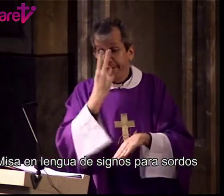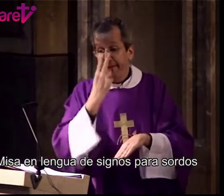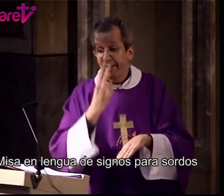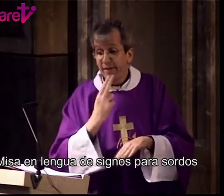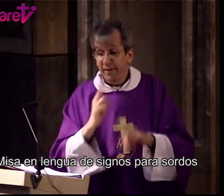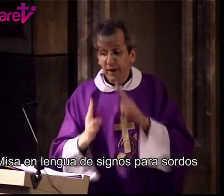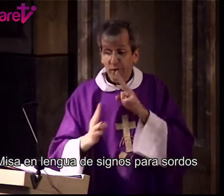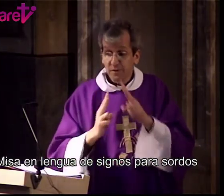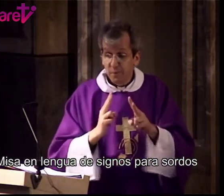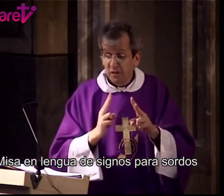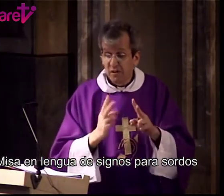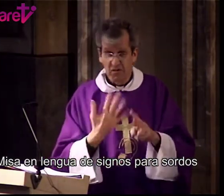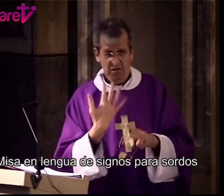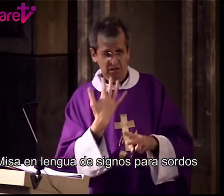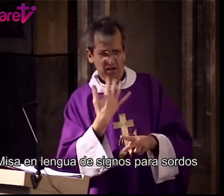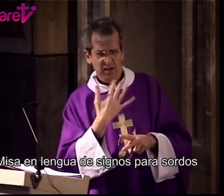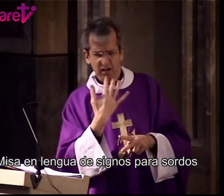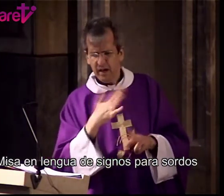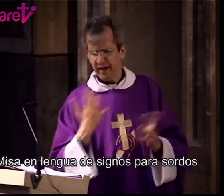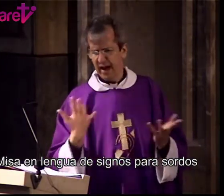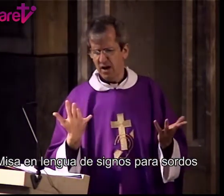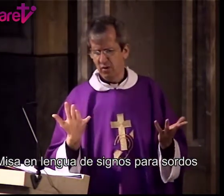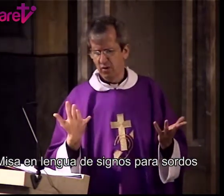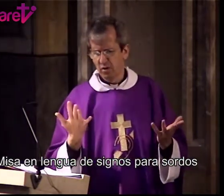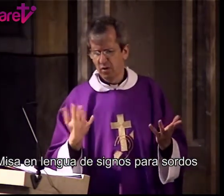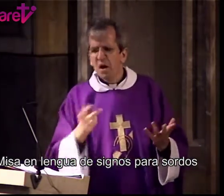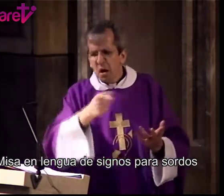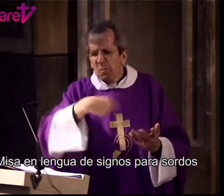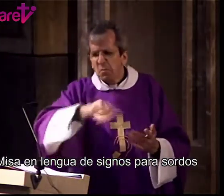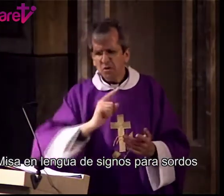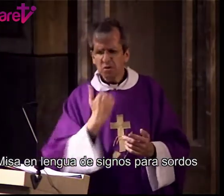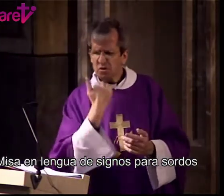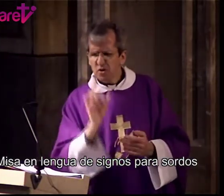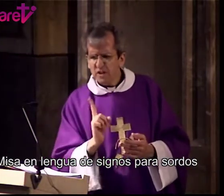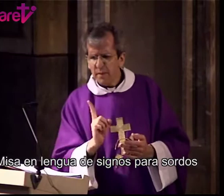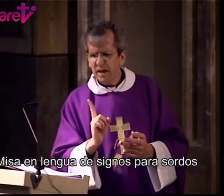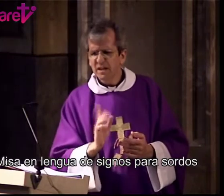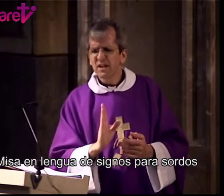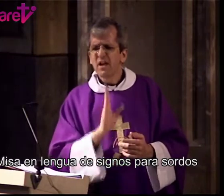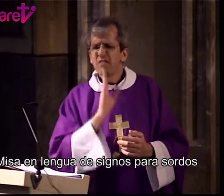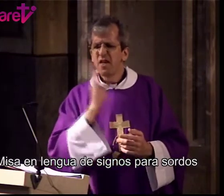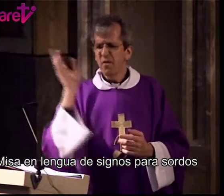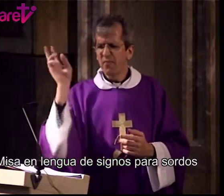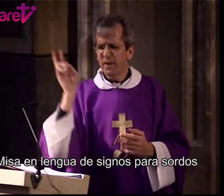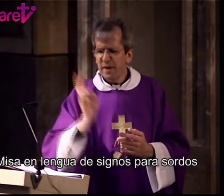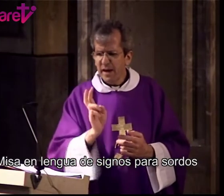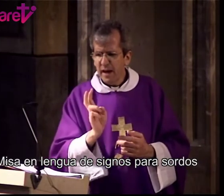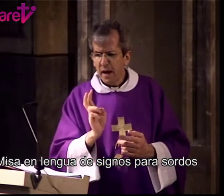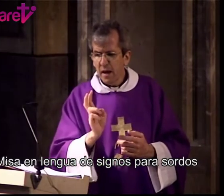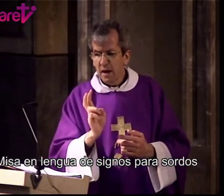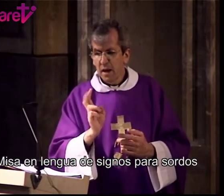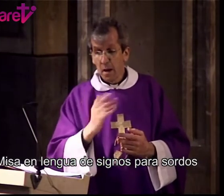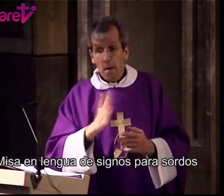El ciego respondió: qué raro. Vosotros no sabéis de dónde viene,